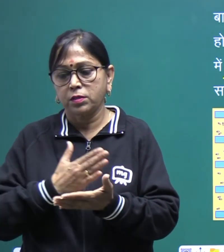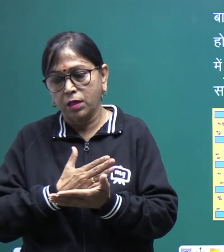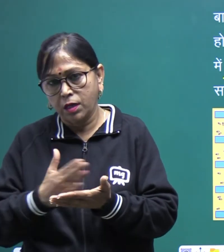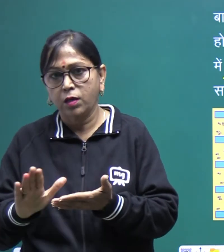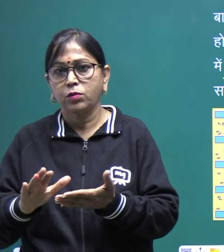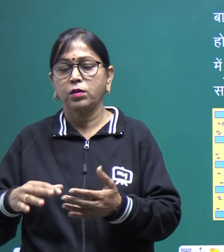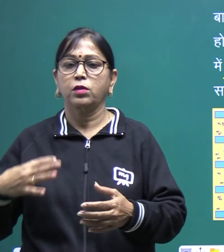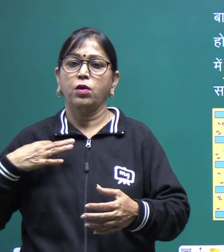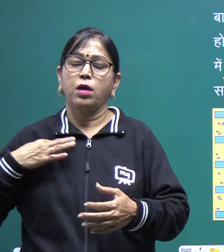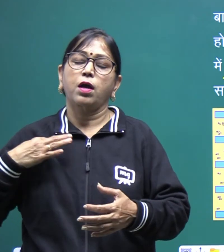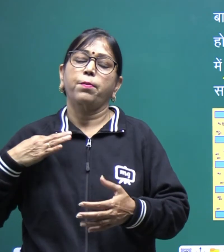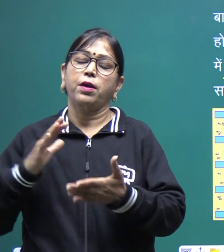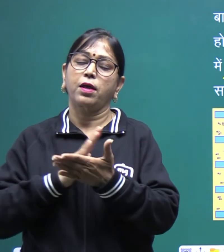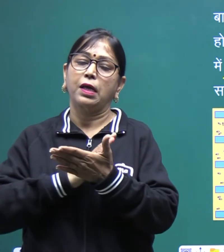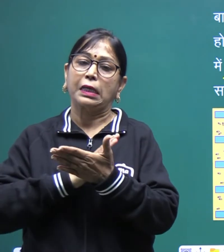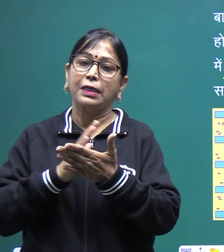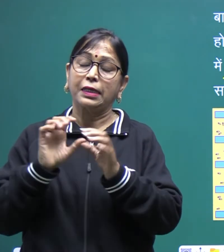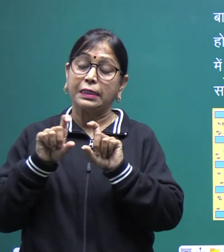है।